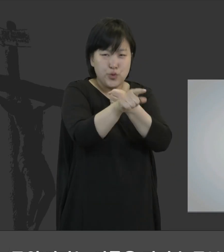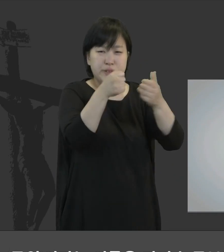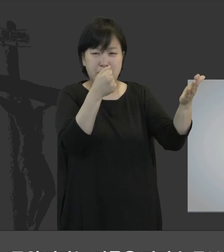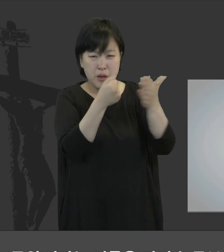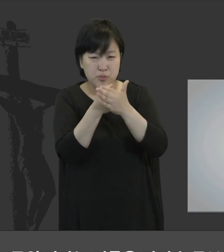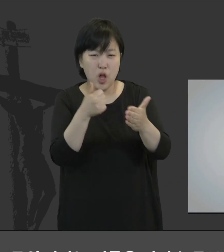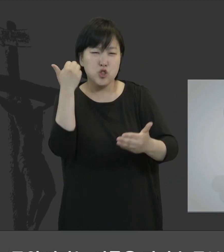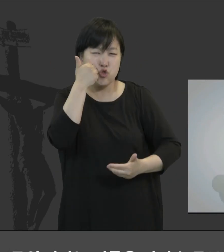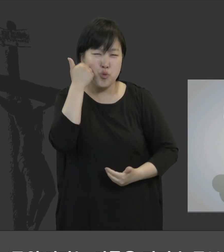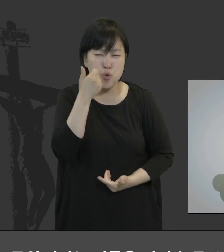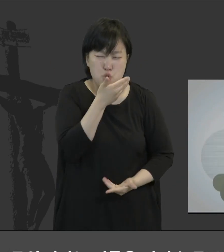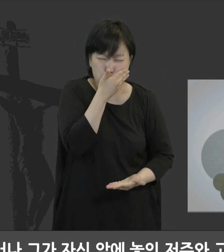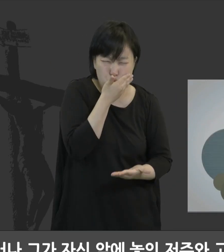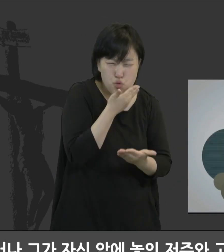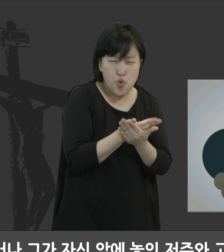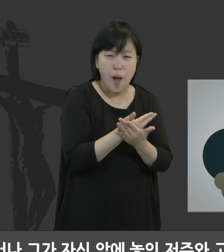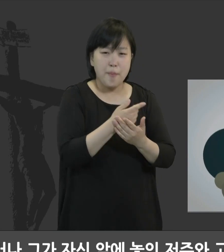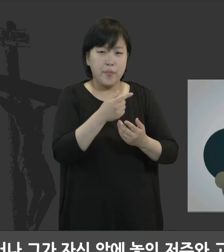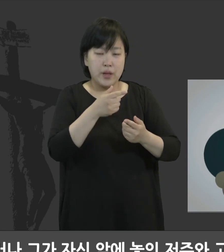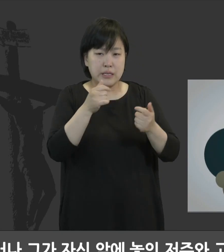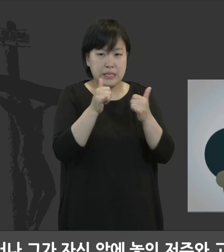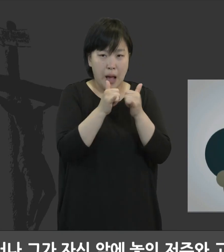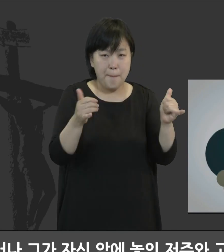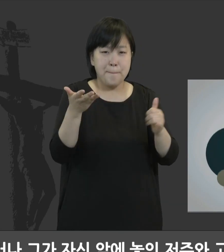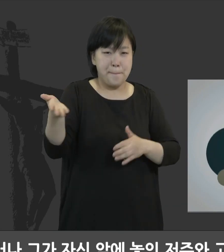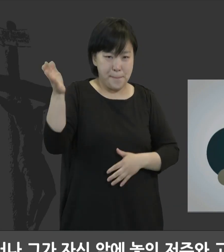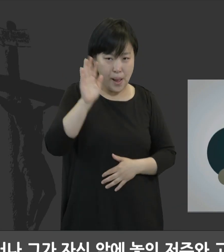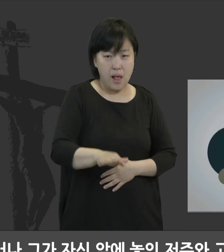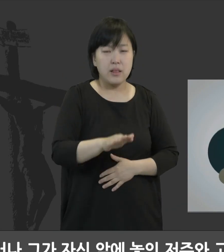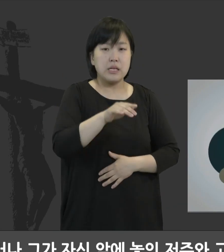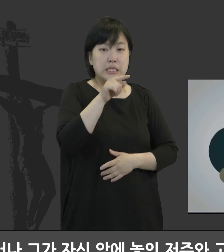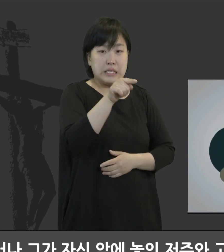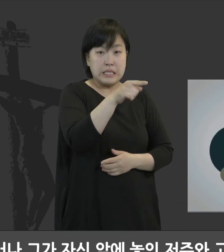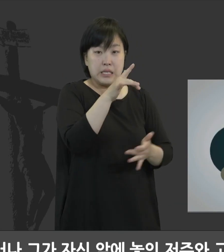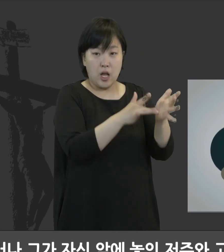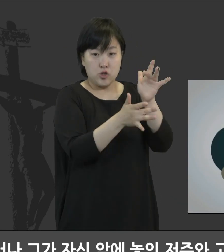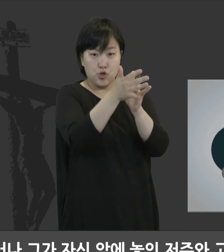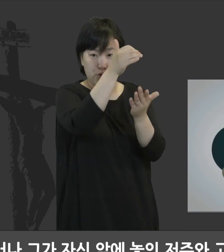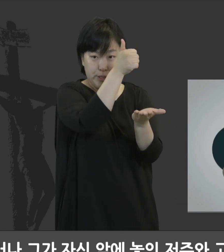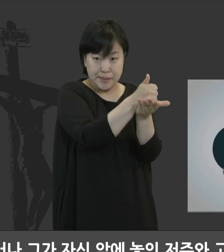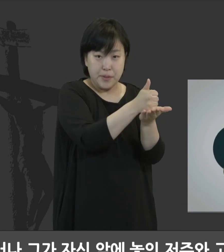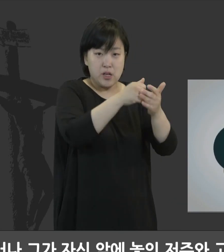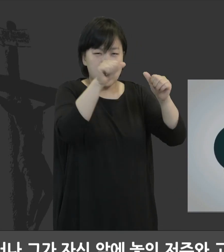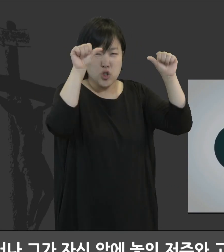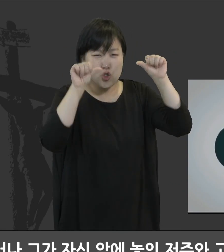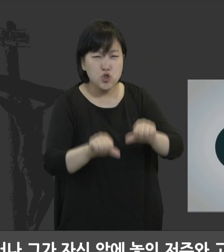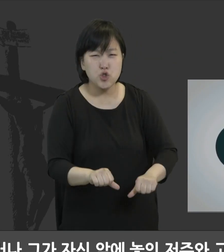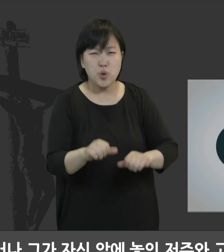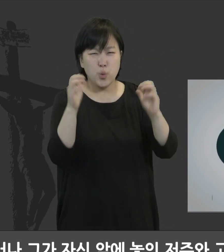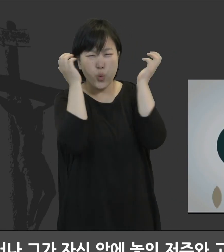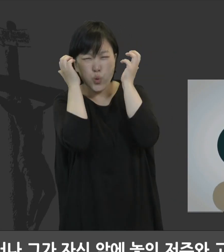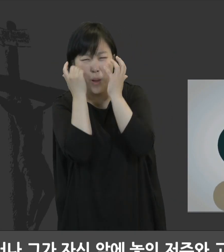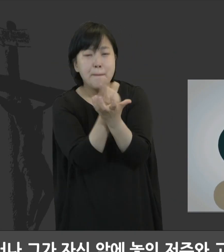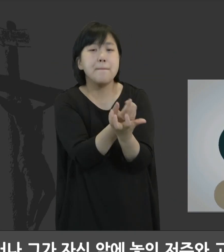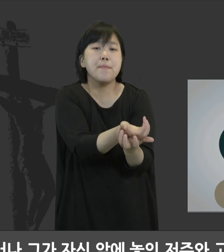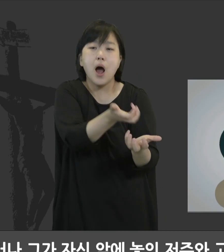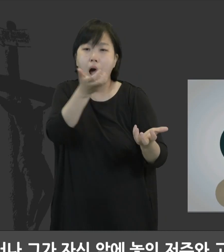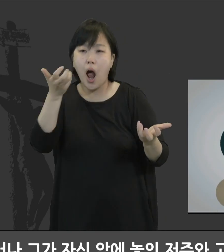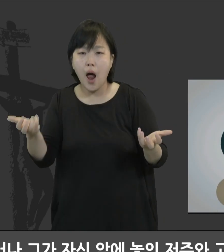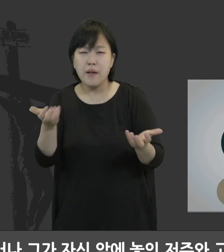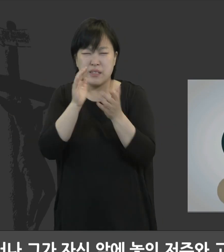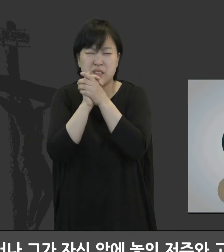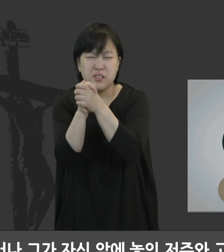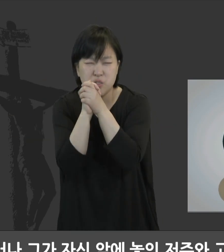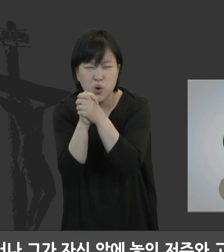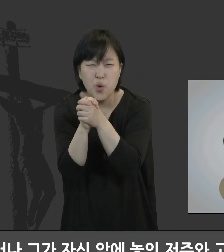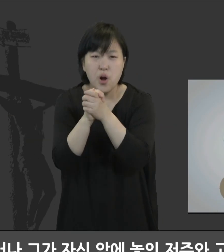분이었습니다. 그러나 그가 자신 앞에 놓인 저주와 고통의 잔을 옮겨달라고 기도했을 때 하나님께서는